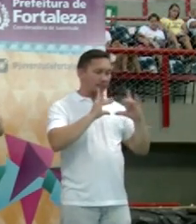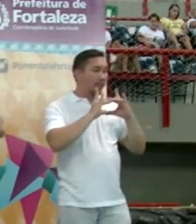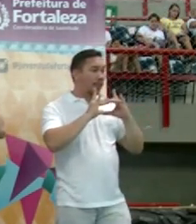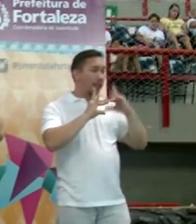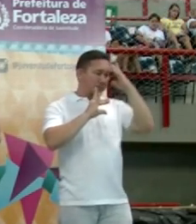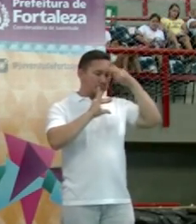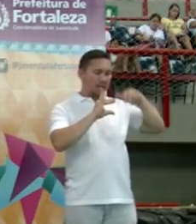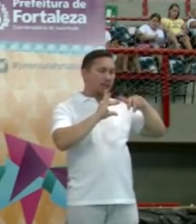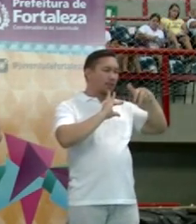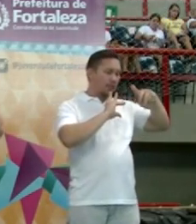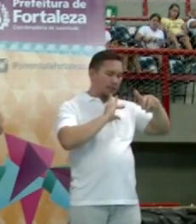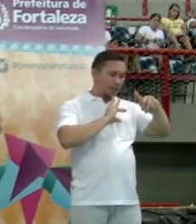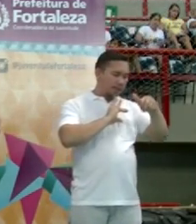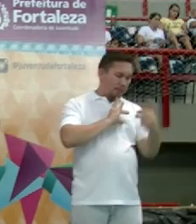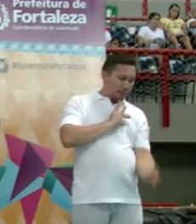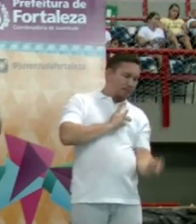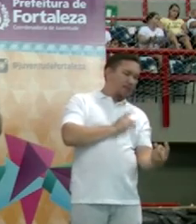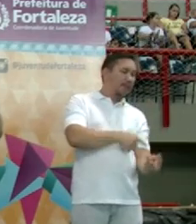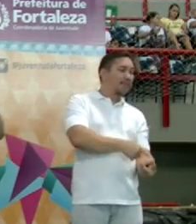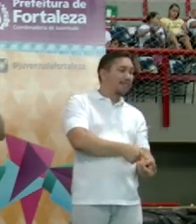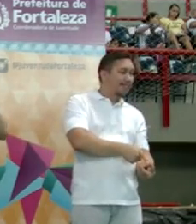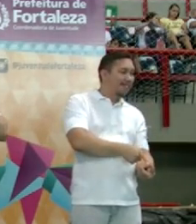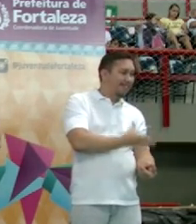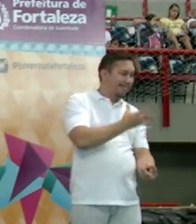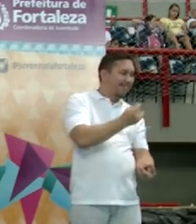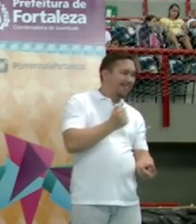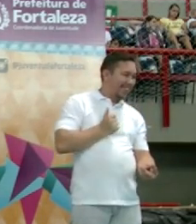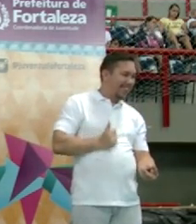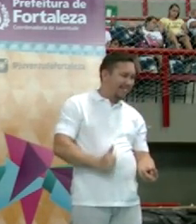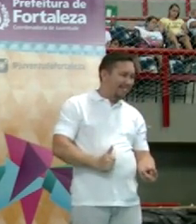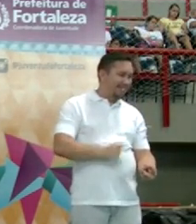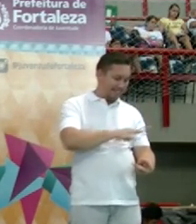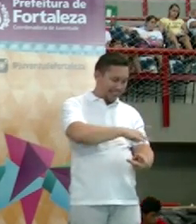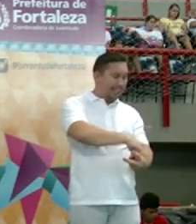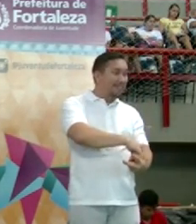cai no buraco, você já morre. Agora você cai no buraco, lotado